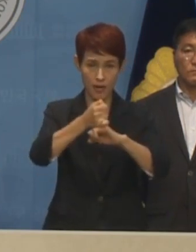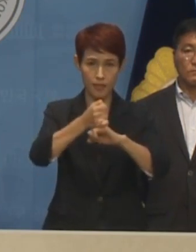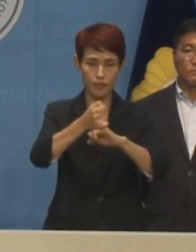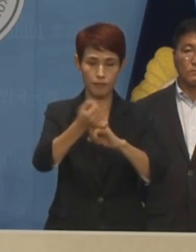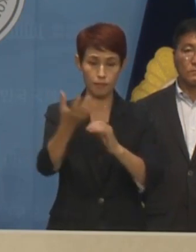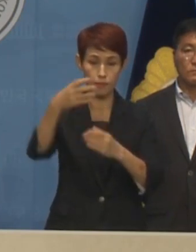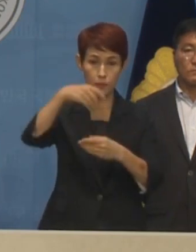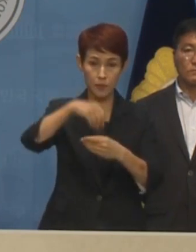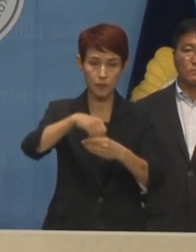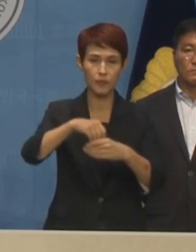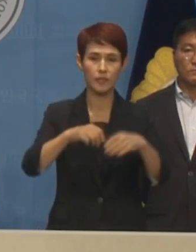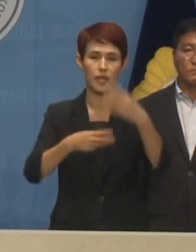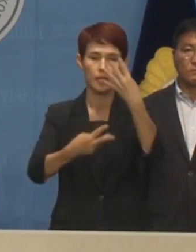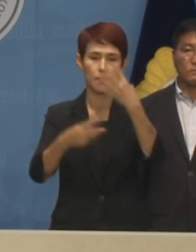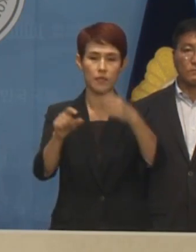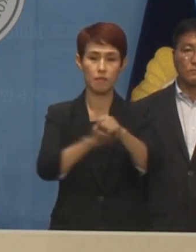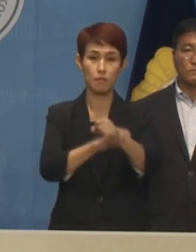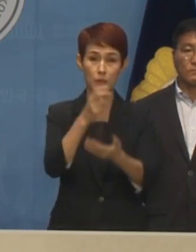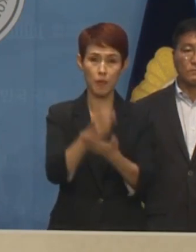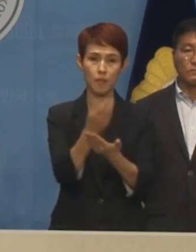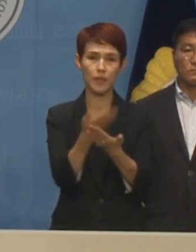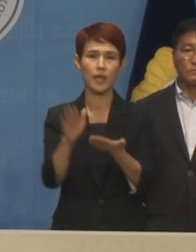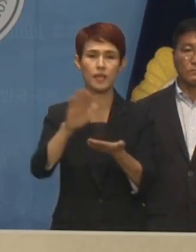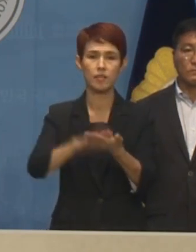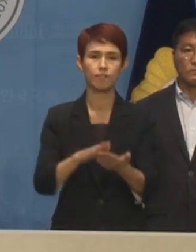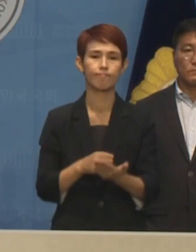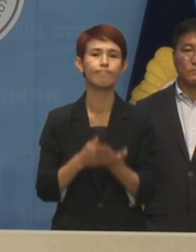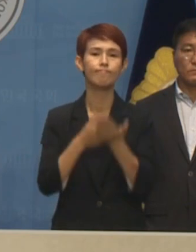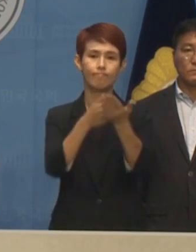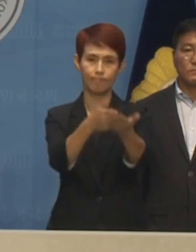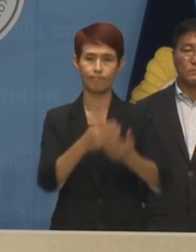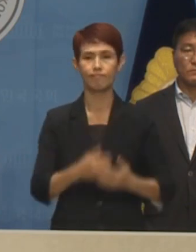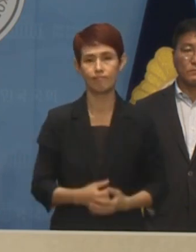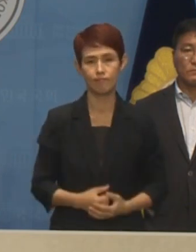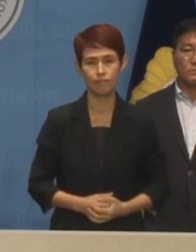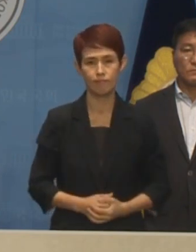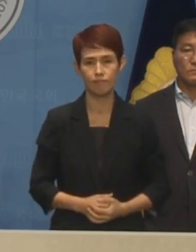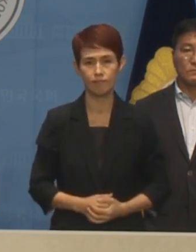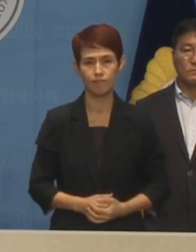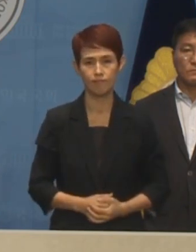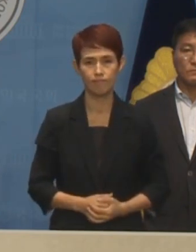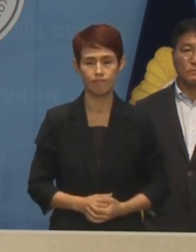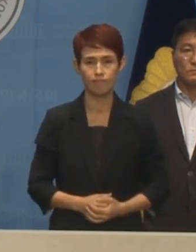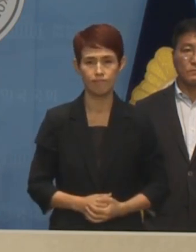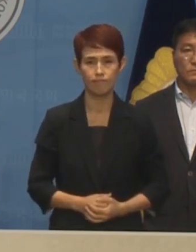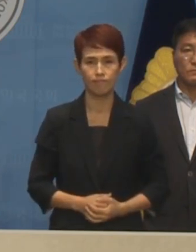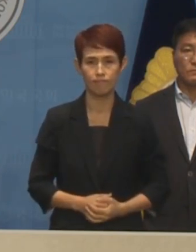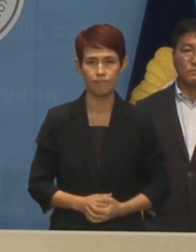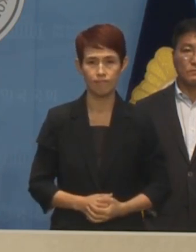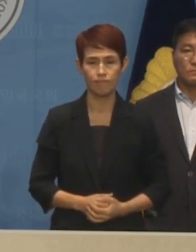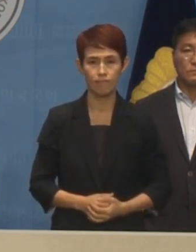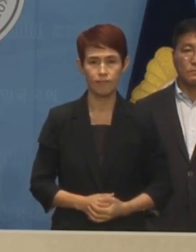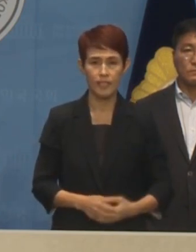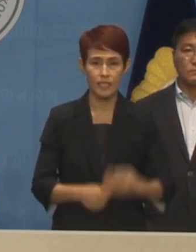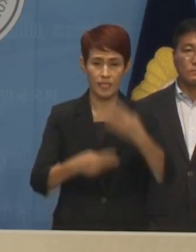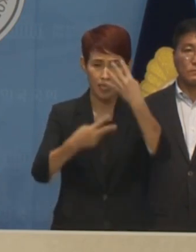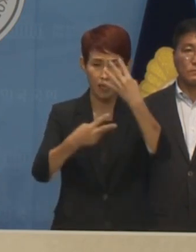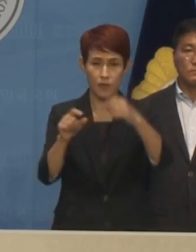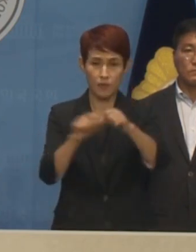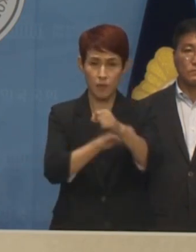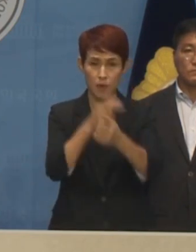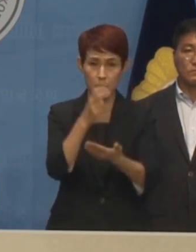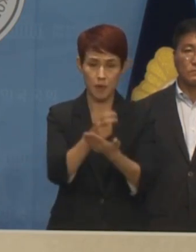담은 4.3 특별법 개정안을 발의했습니다. 엄숙한 마음으로 4.3